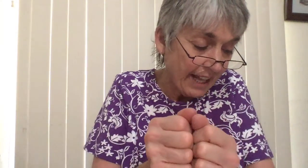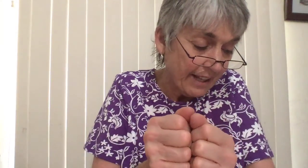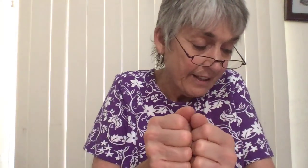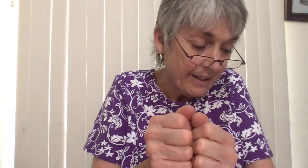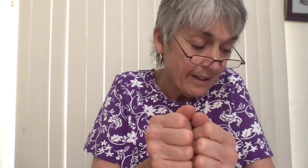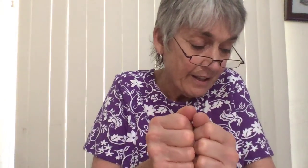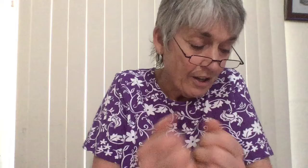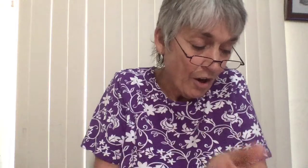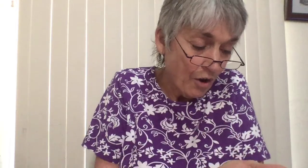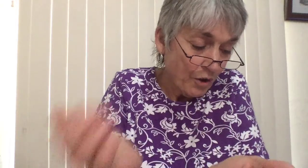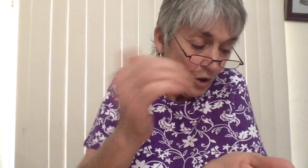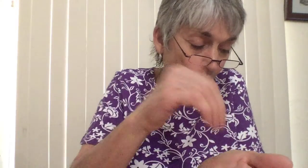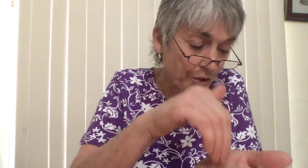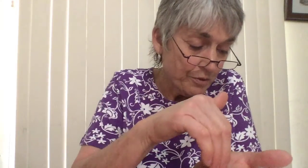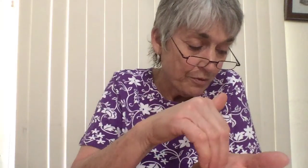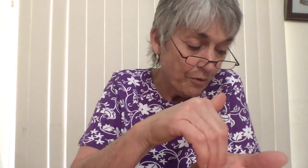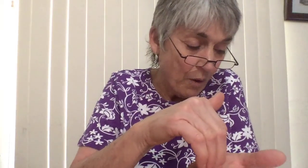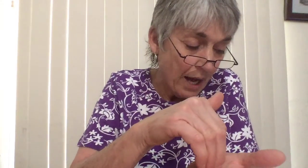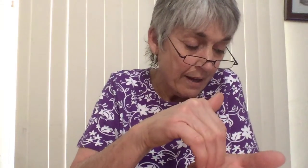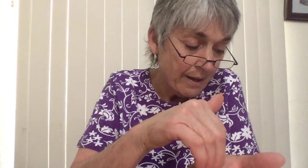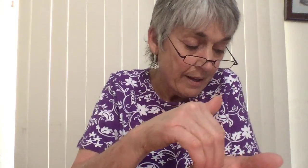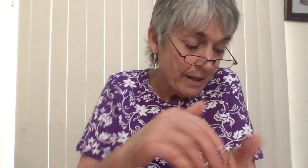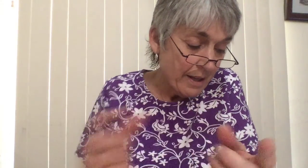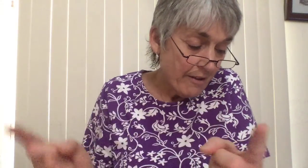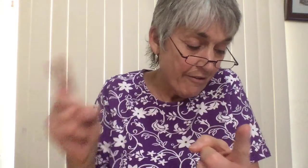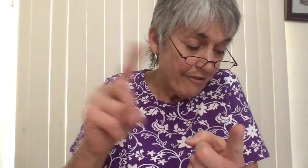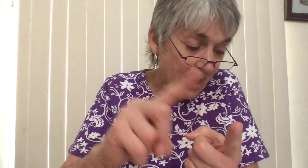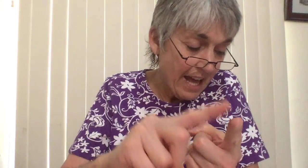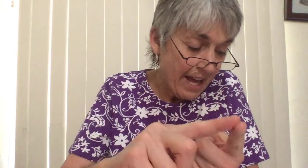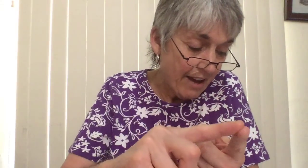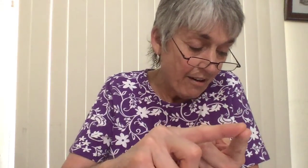avec, encore une fois, vers,